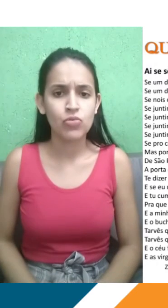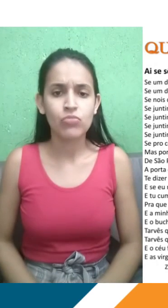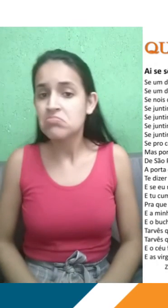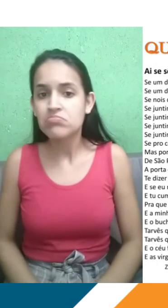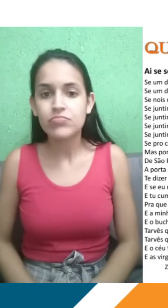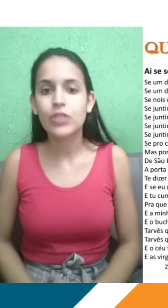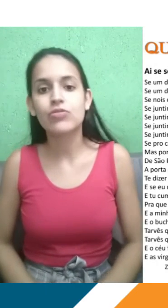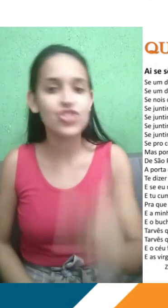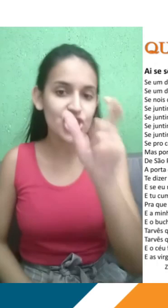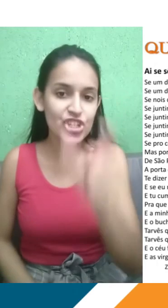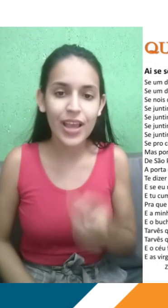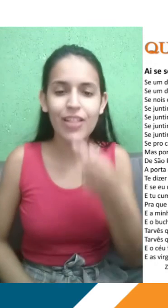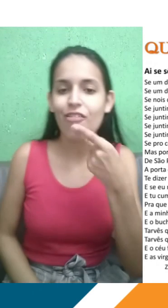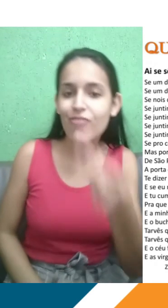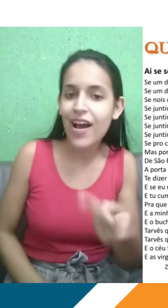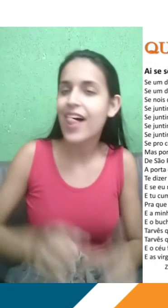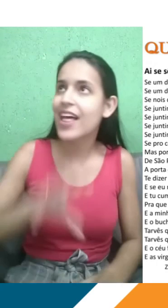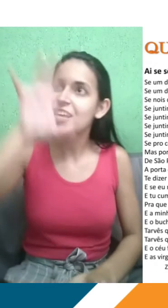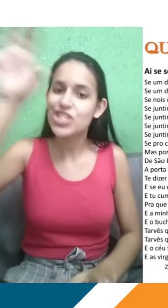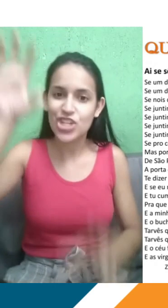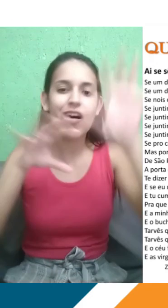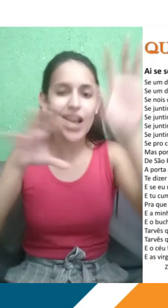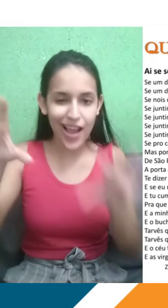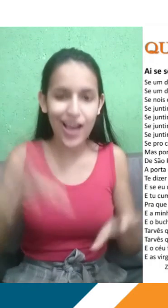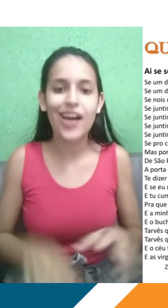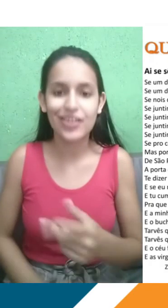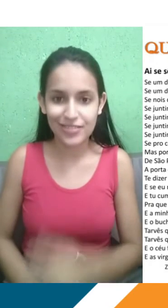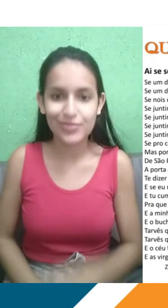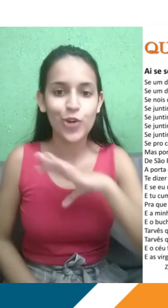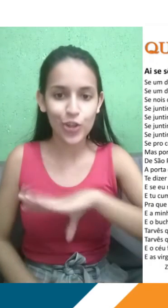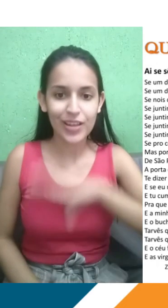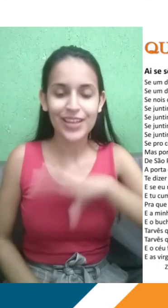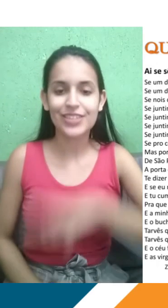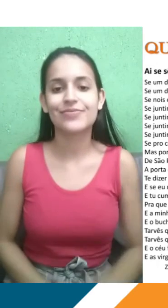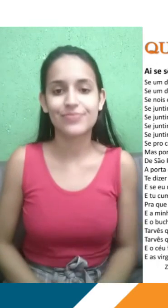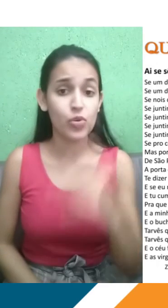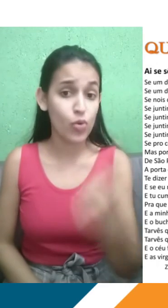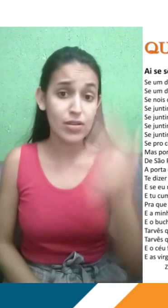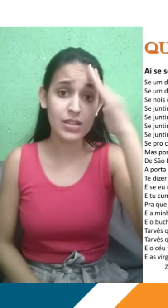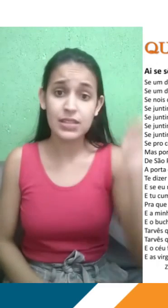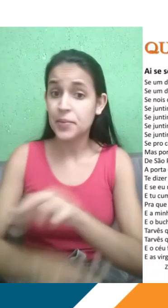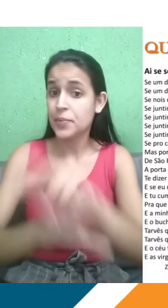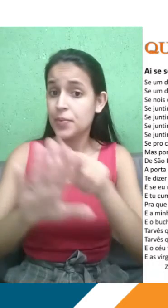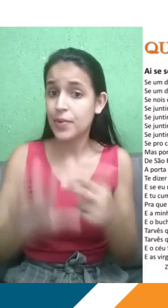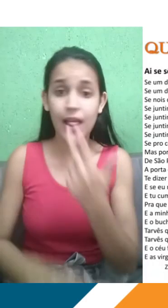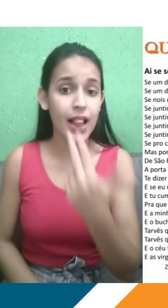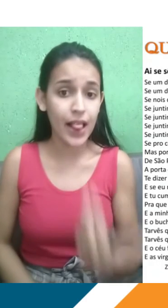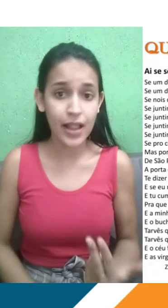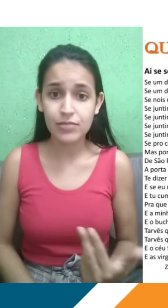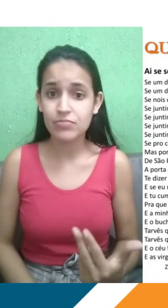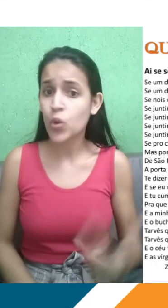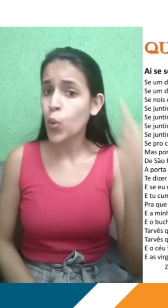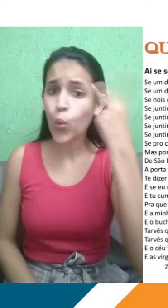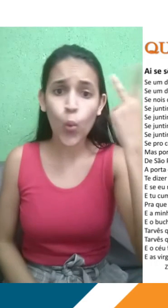gramática tradicional e que é predominante em contextos, situações formais, e o registro popular, que é falado pelas